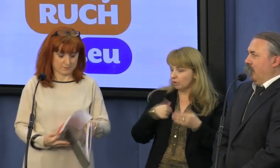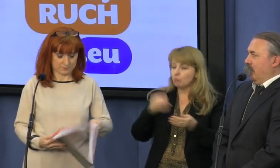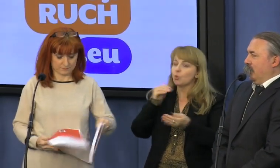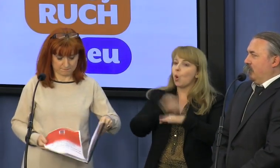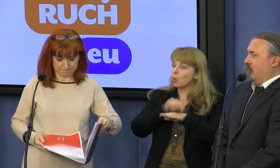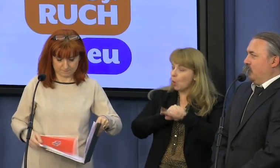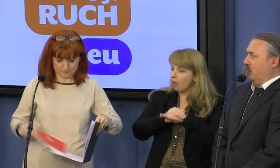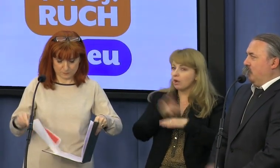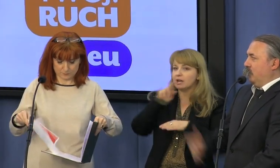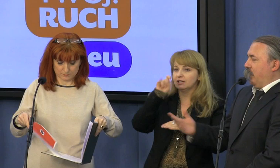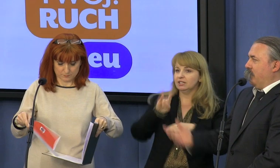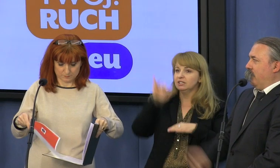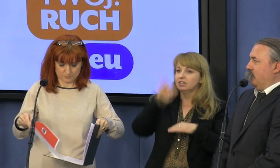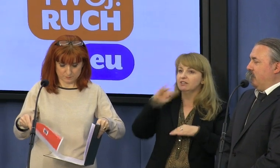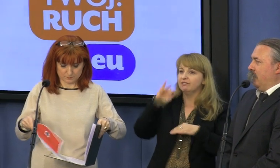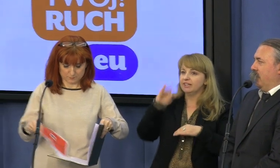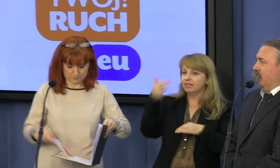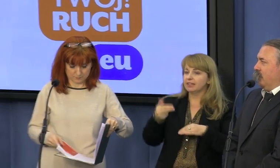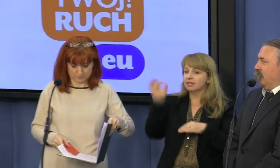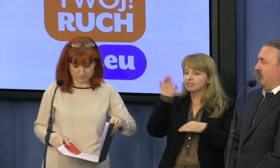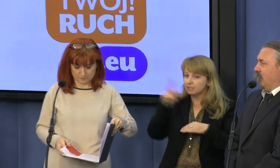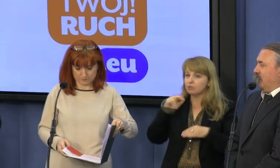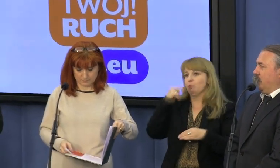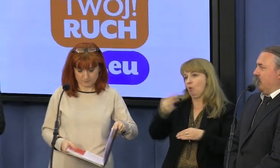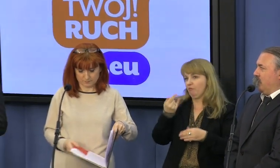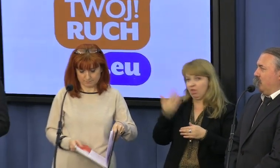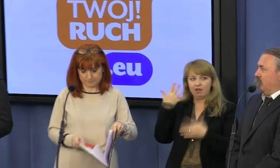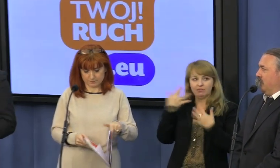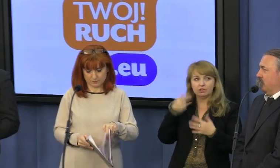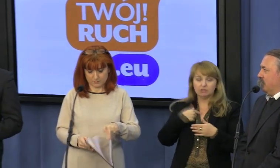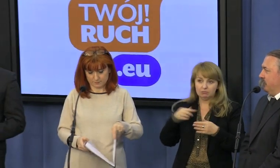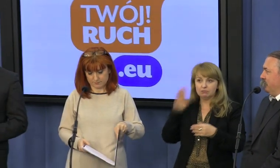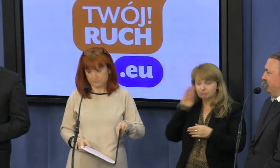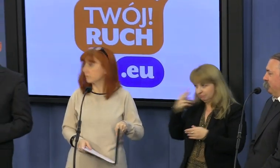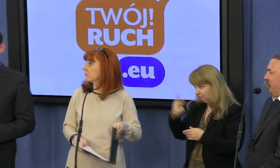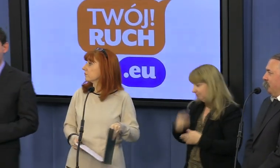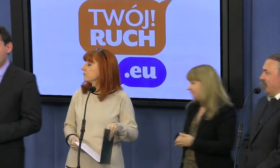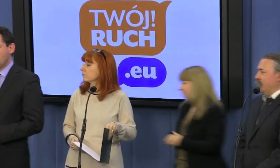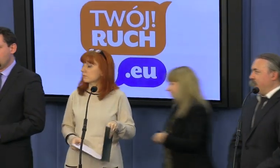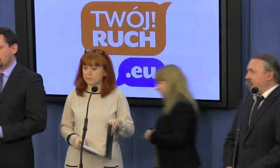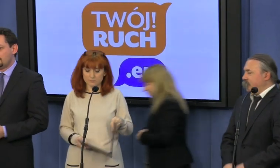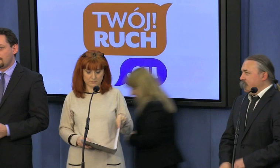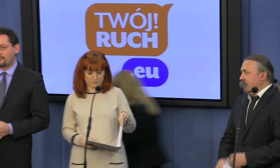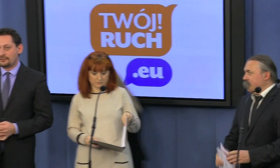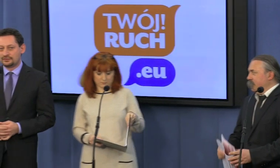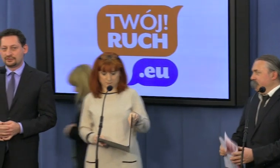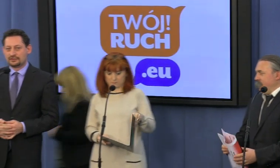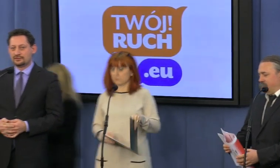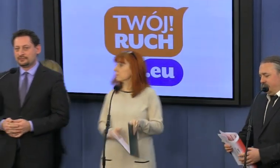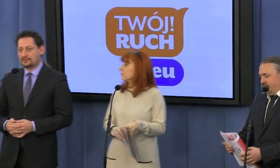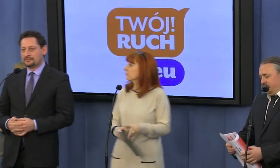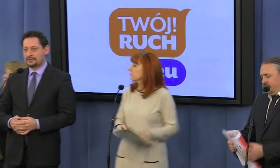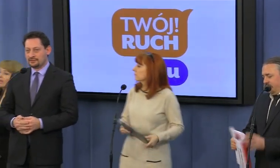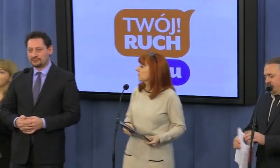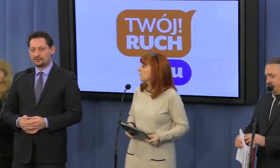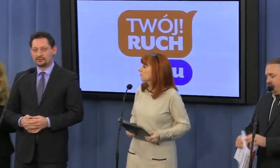poseł Twojego ruchu w sprawie ewentualnie treści, jakie podejrzewamy, że mogą być. Obawiamy się, że